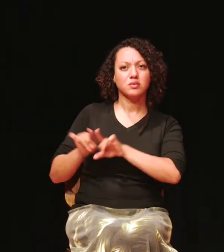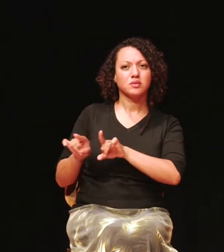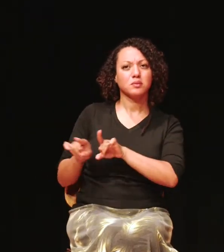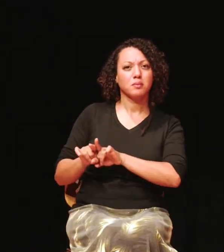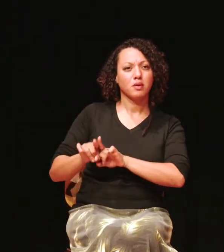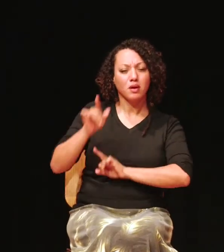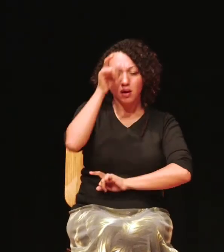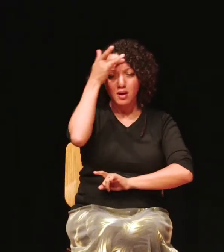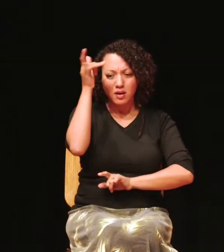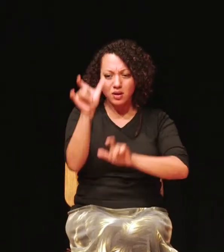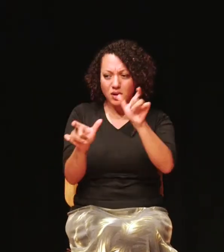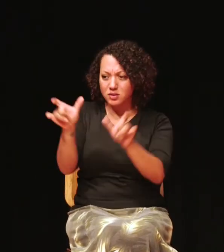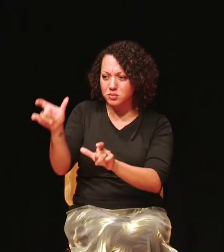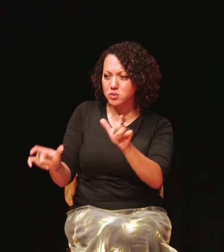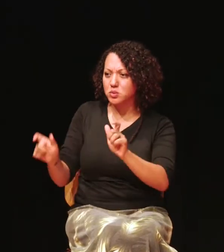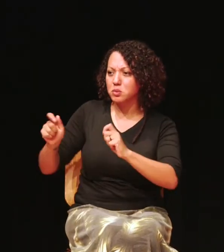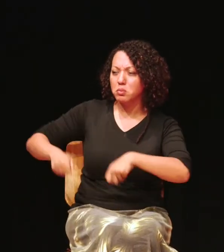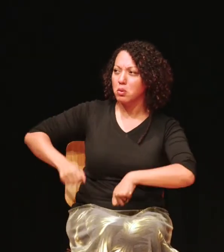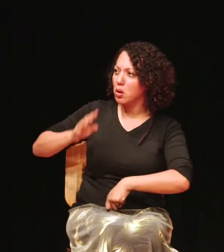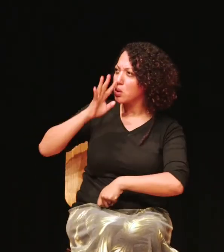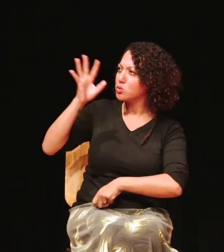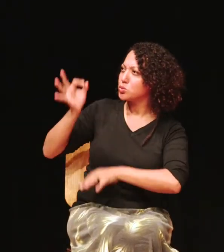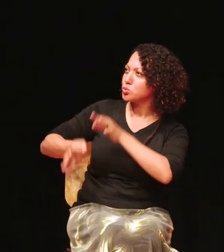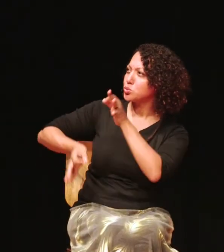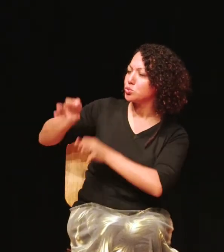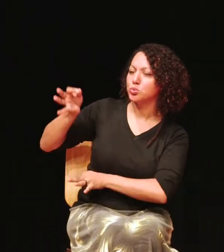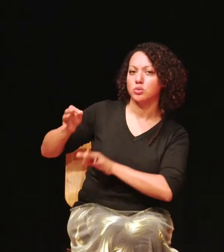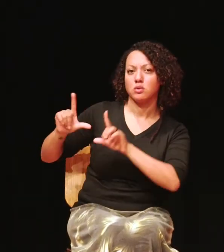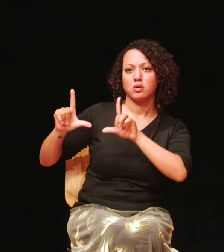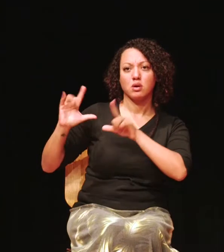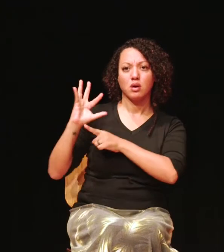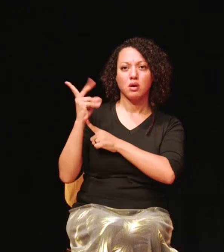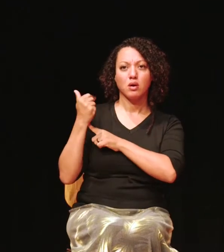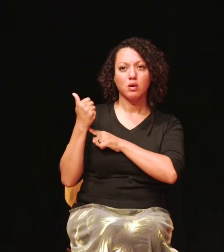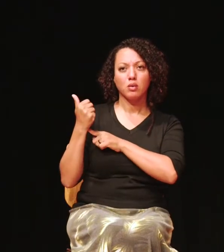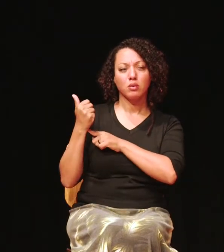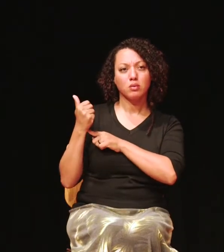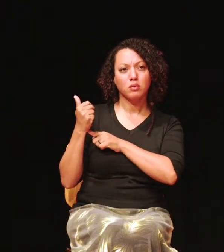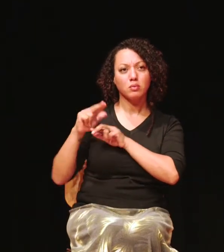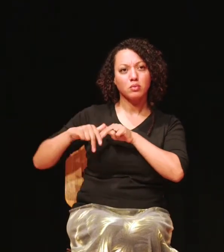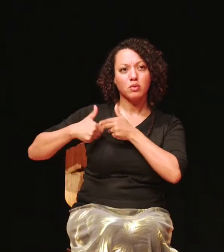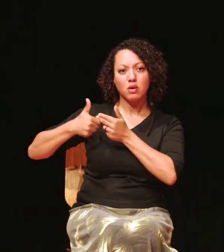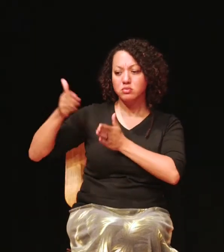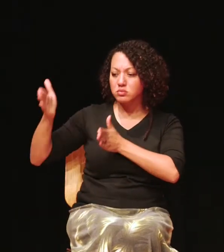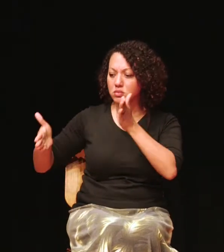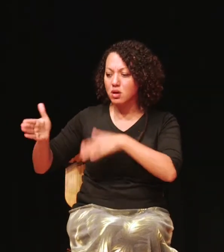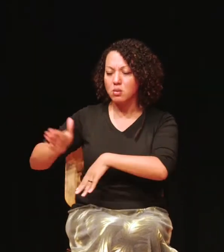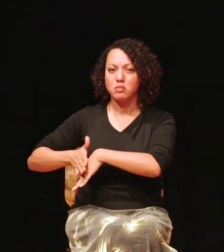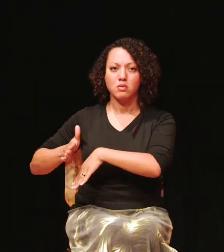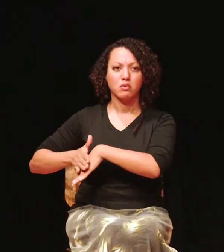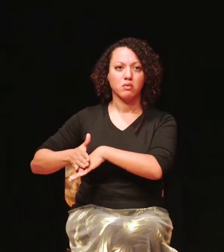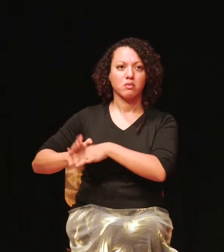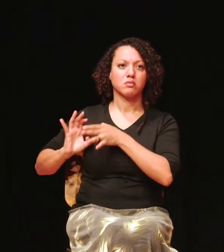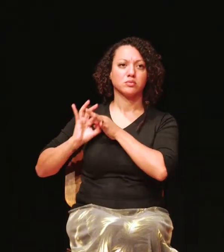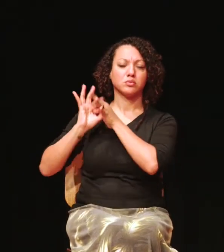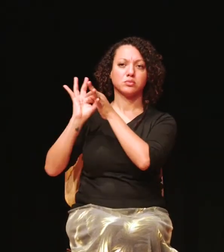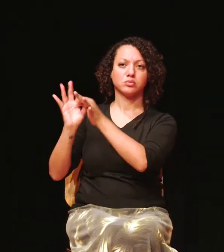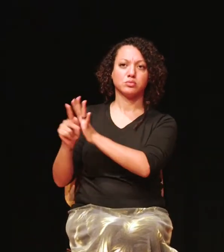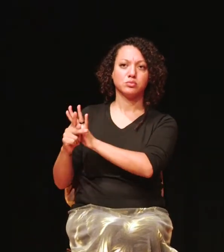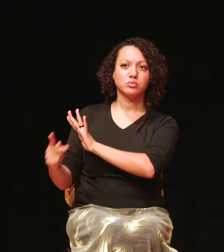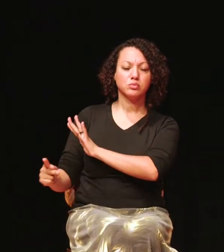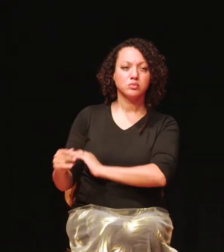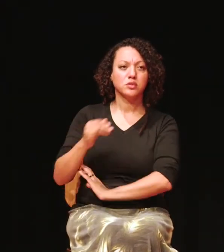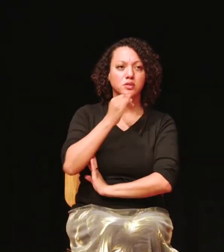livres também as pessoas de julgar aquelas obras pelo período em que elas foram feitas. Não é? Se, por